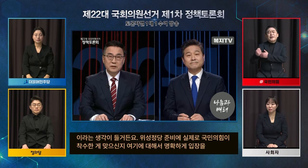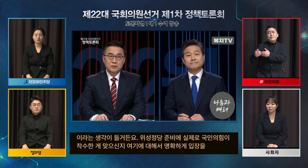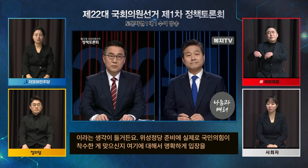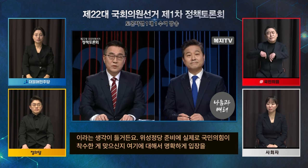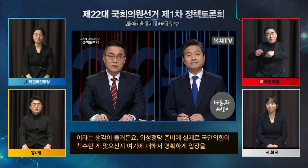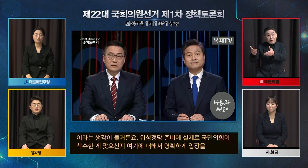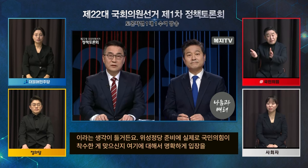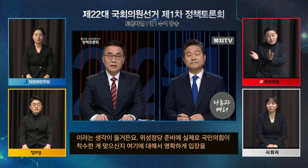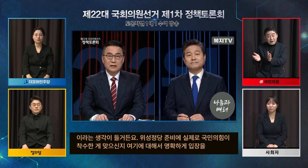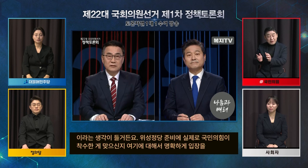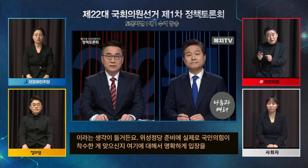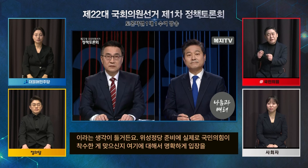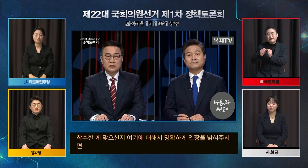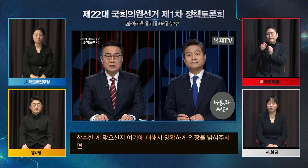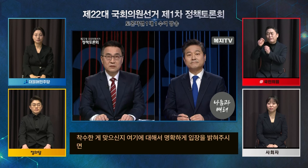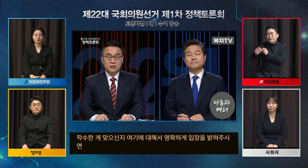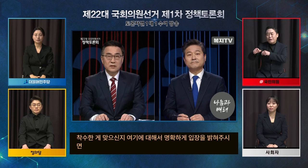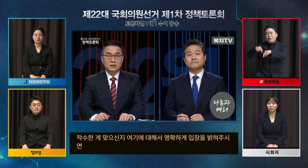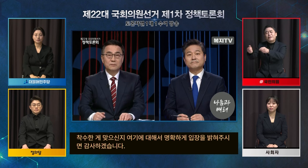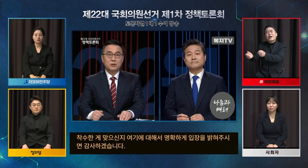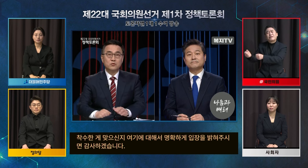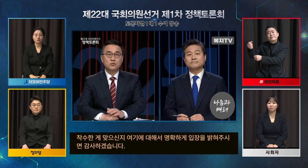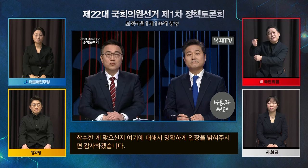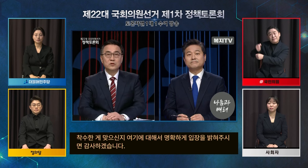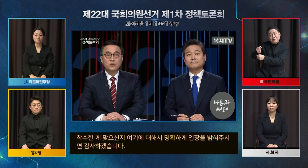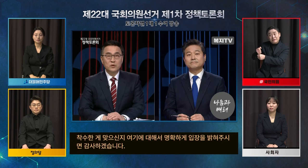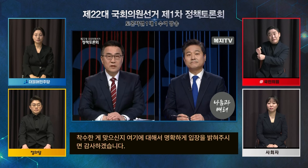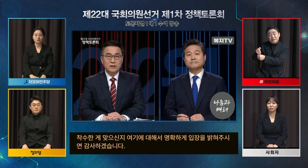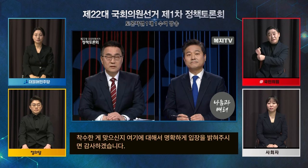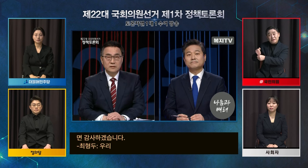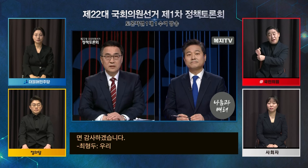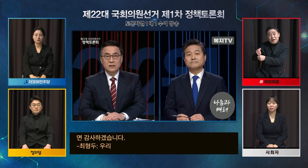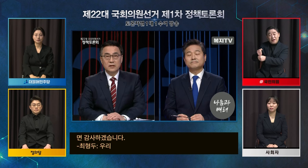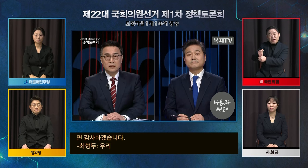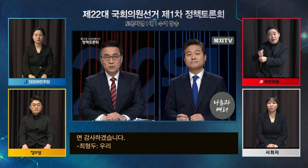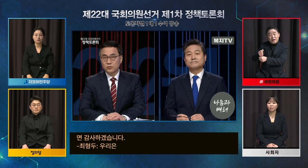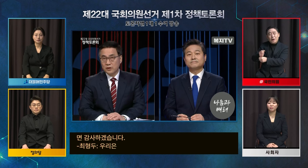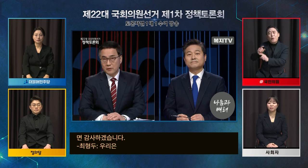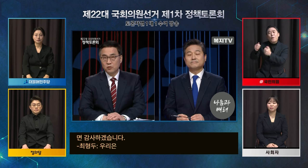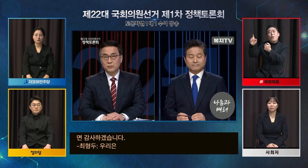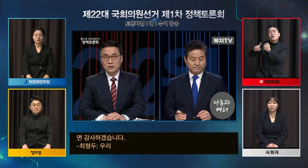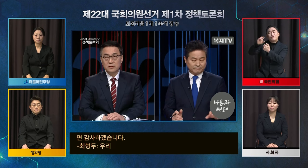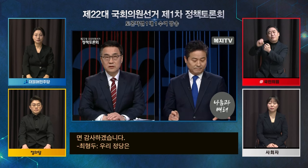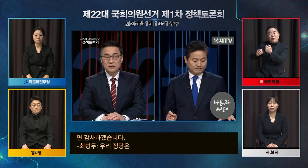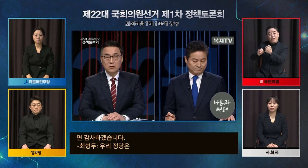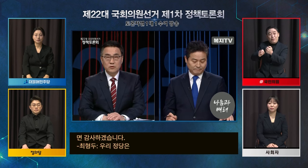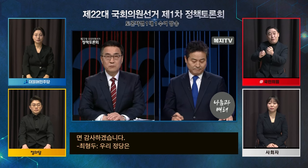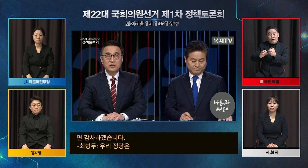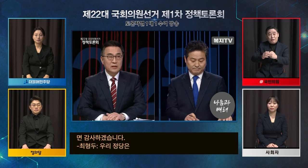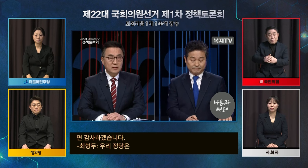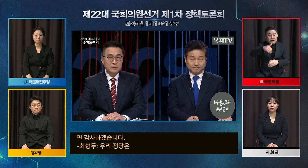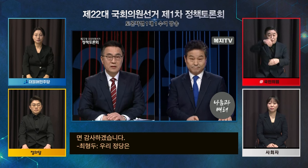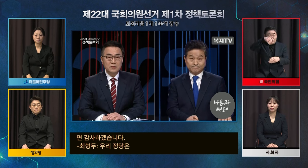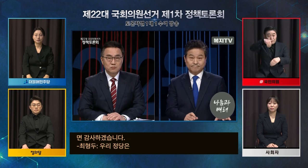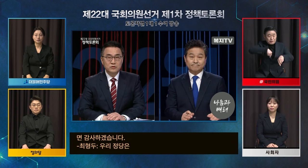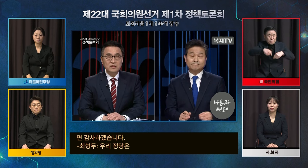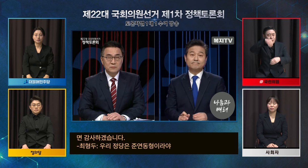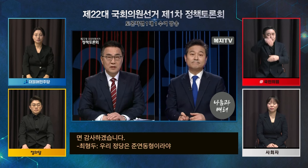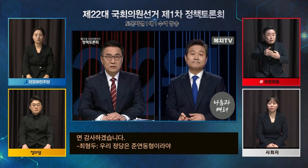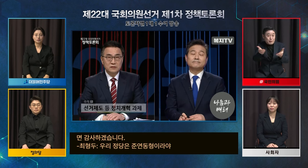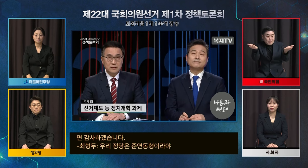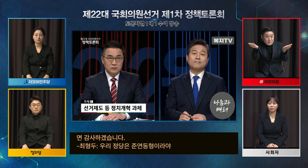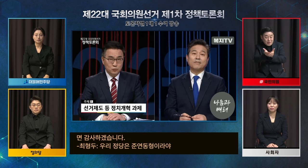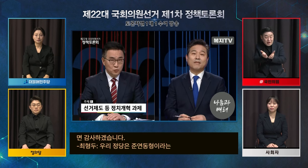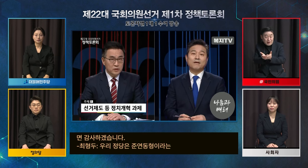지금 위성정당이라는 것이 바로 준연동행이라는 세계적으로 유례가 별로 없는 이런 제도 때문에 생긴 이